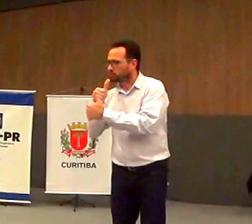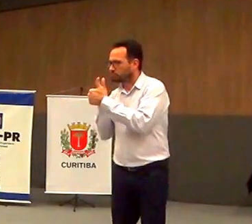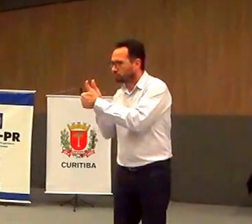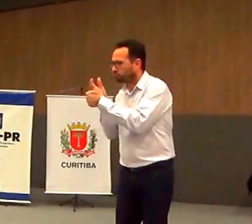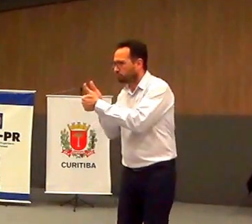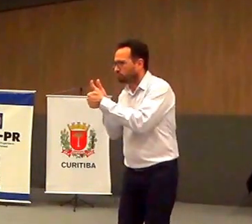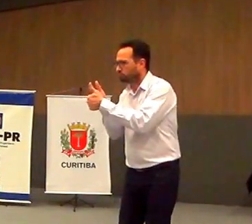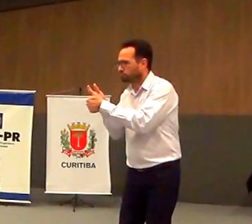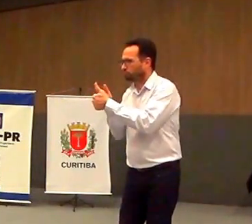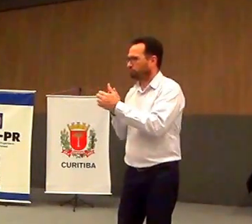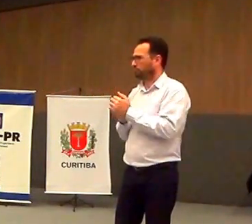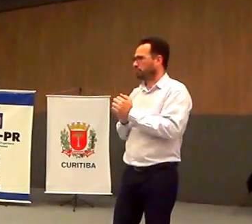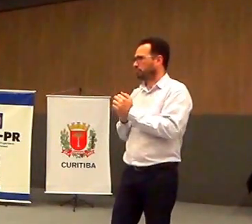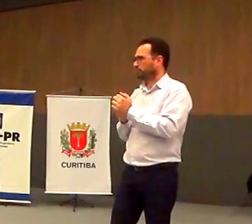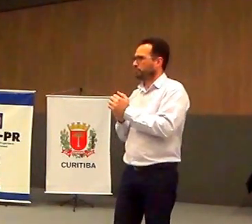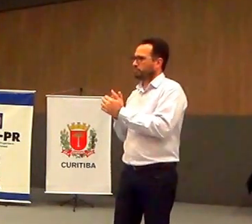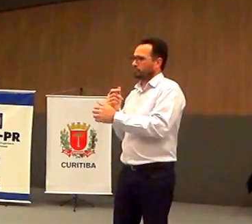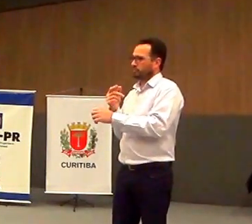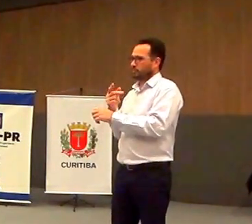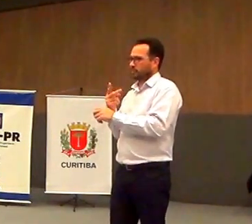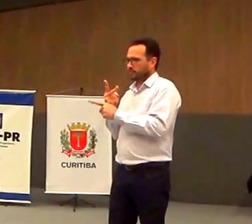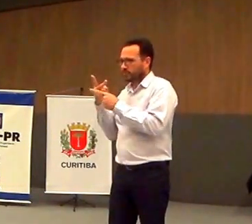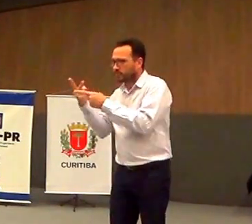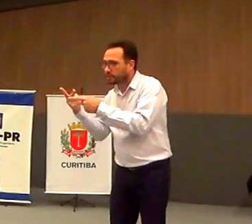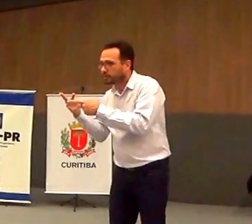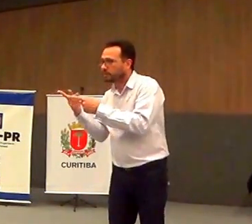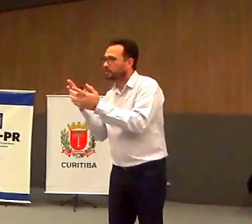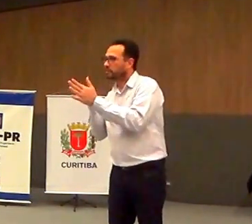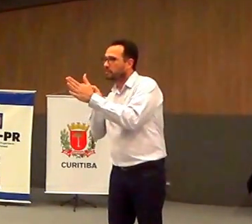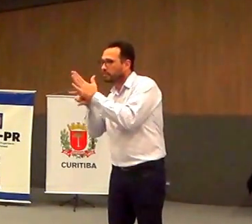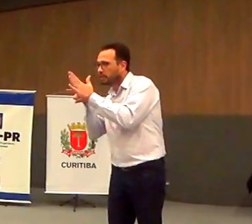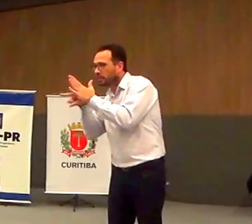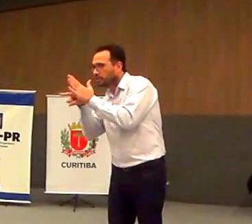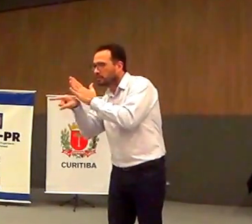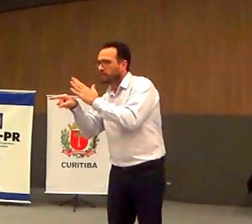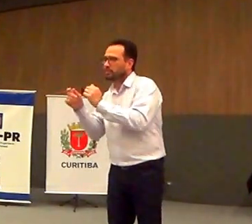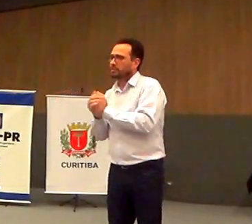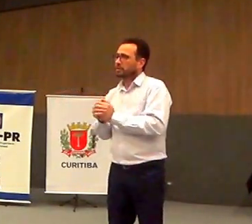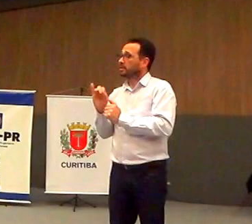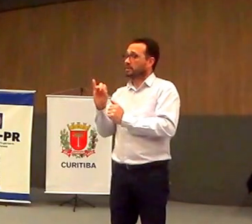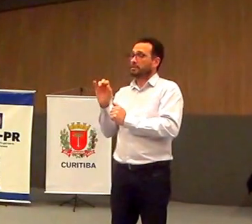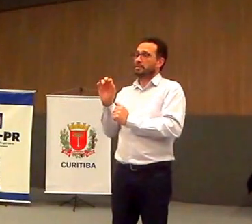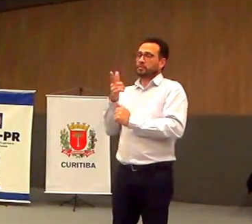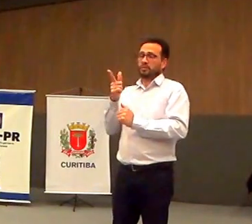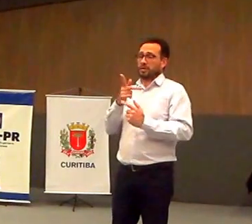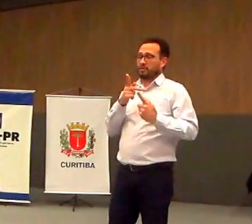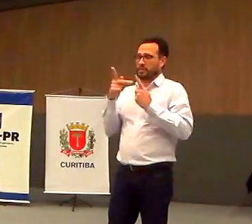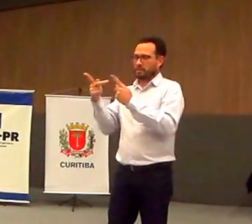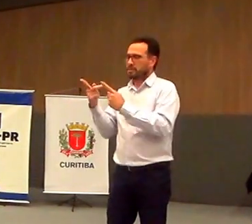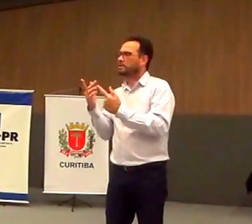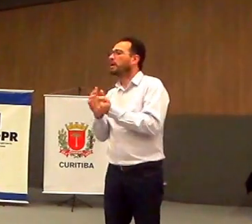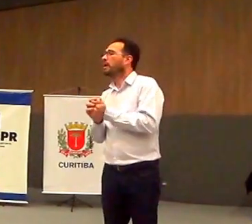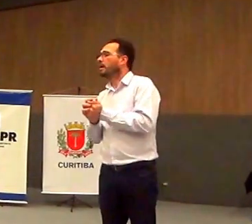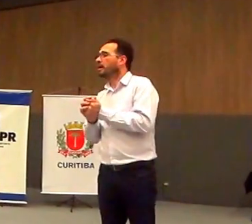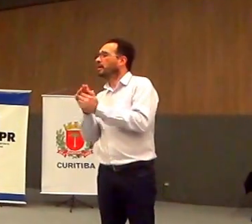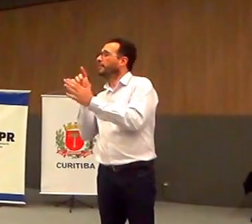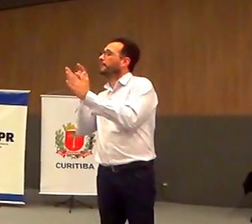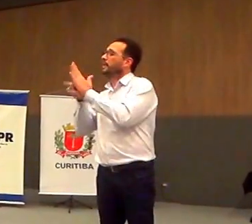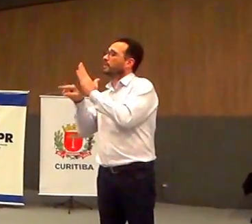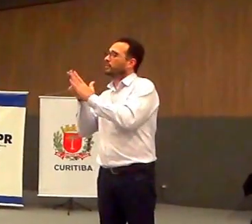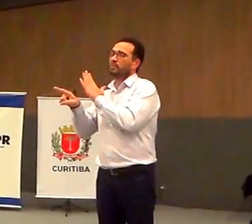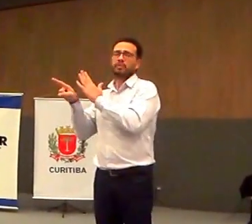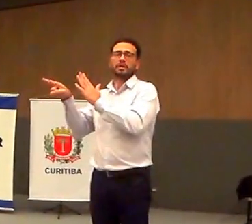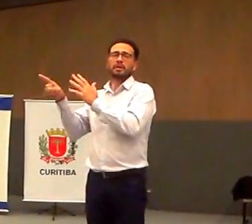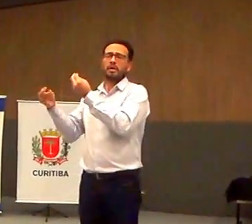ver aquele idoso, ele também acaba buscando notícias sobre a pessoa, né? E nessa visita ele vai estimular as